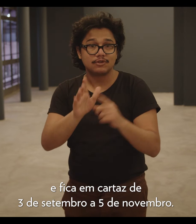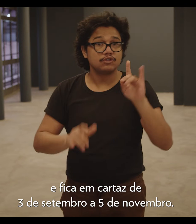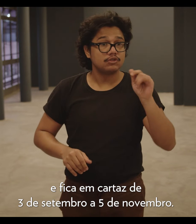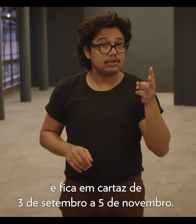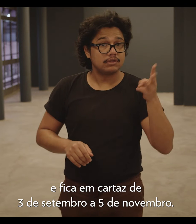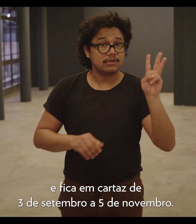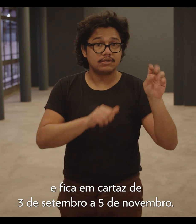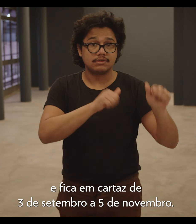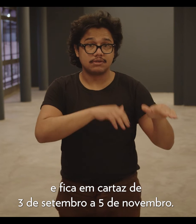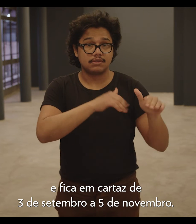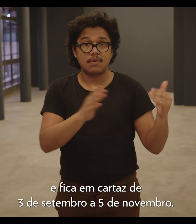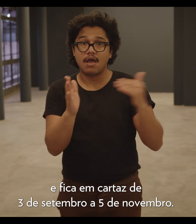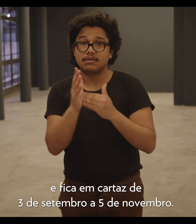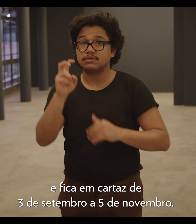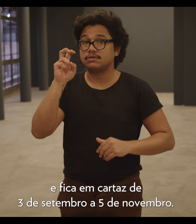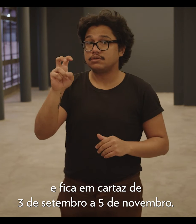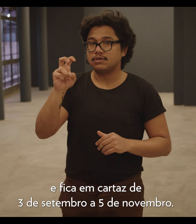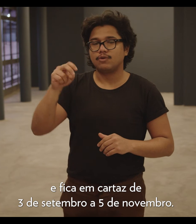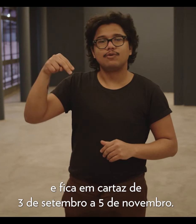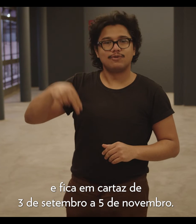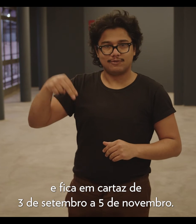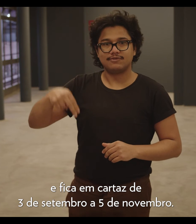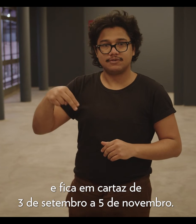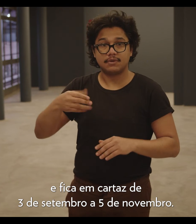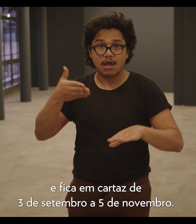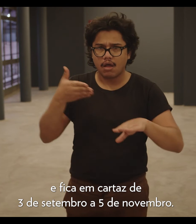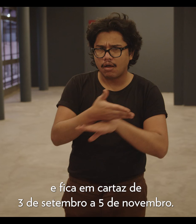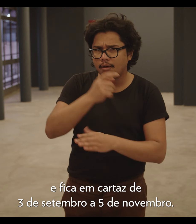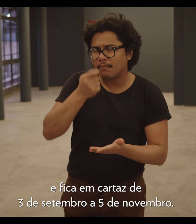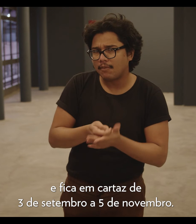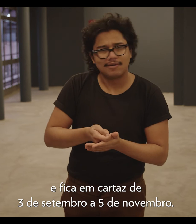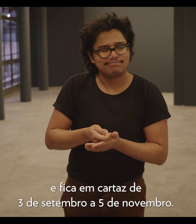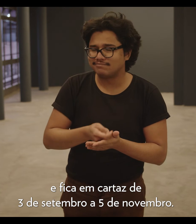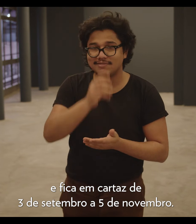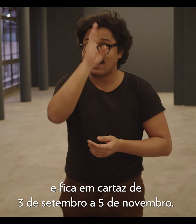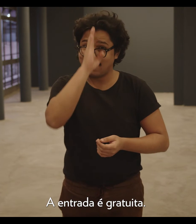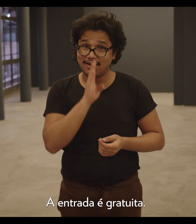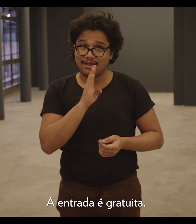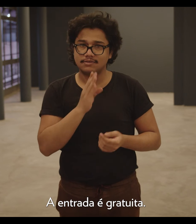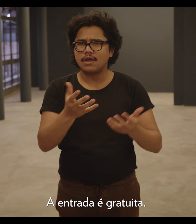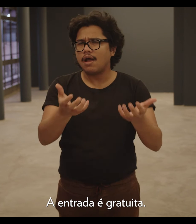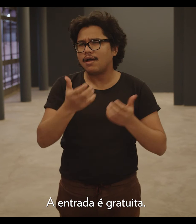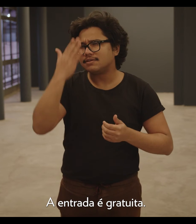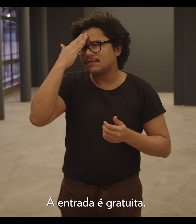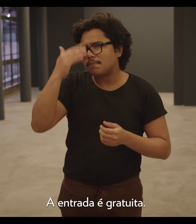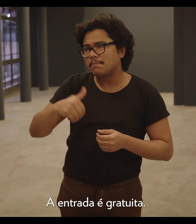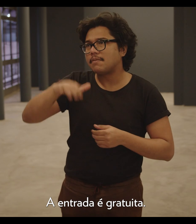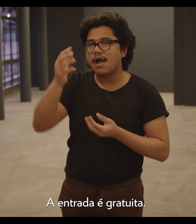em inglês, no caso da legenda. E a exposição pode ser visitada de 5 de novembro, de quarta a domingo, da 1h